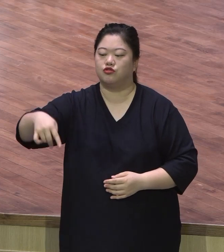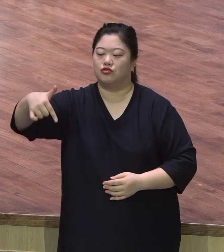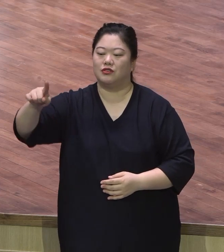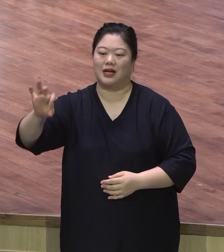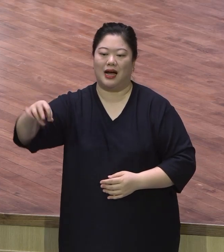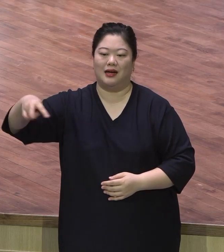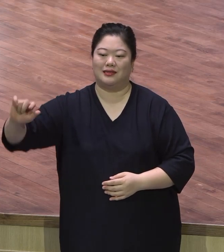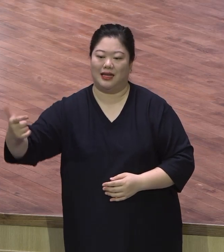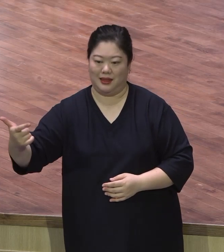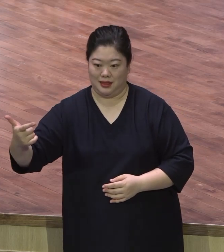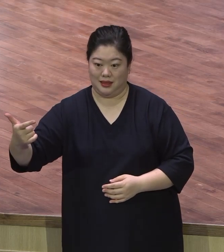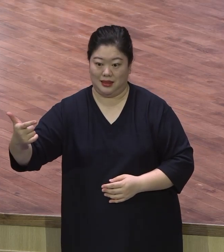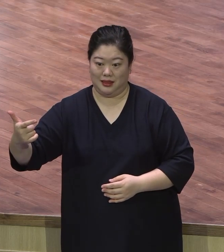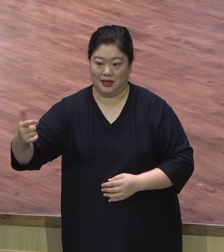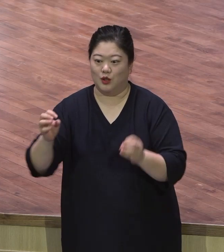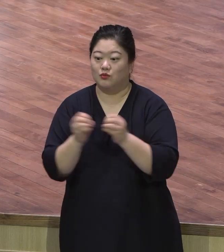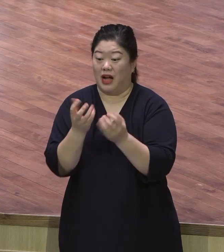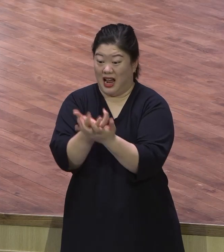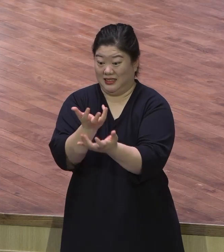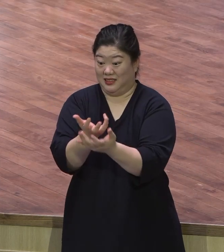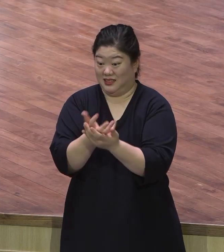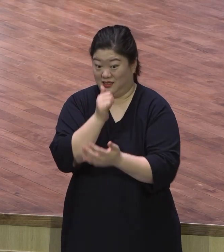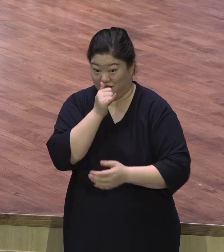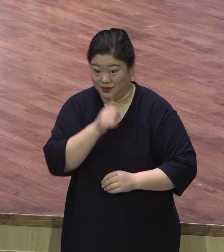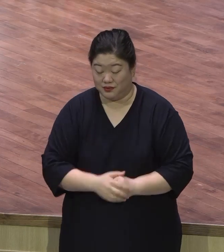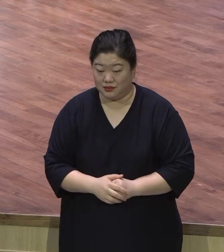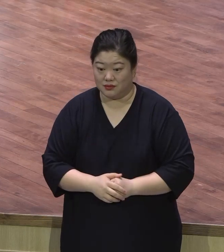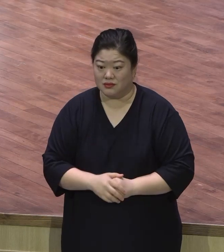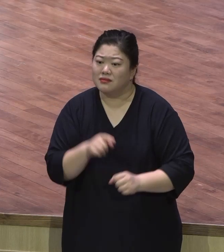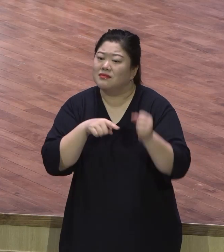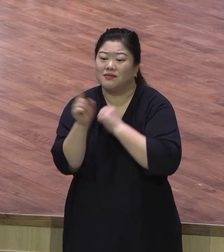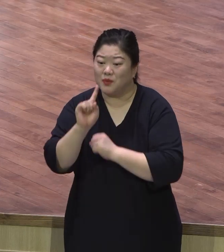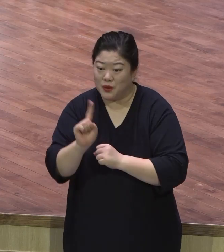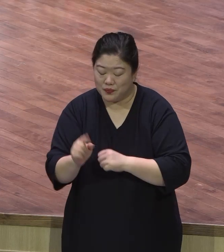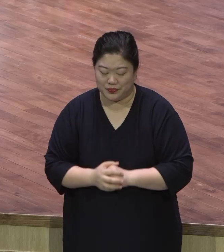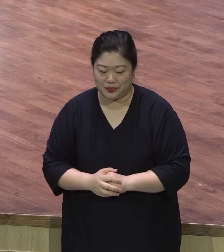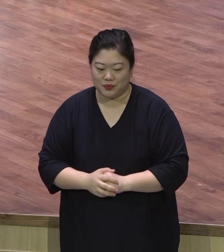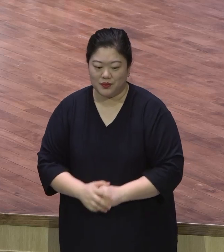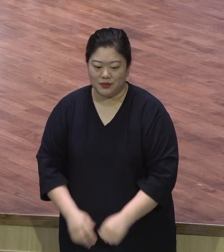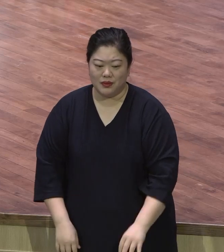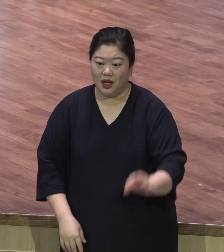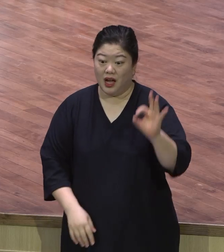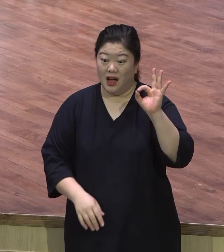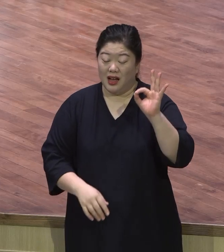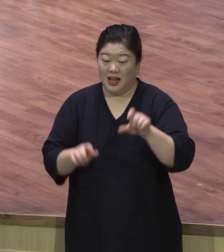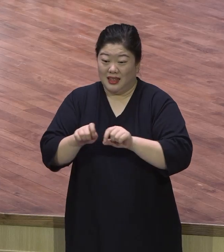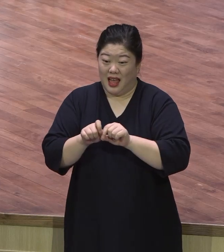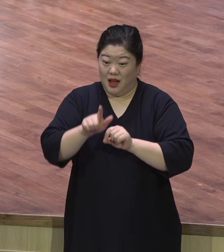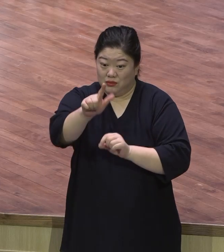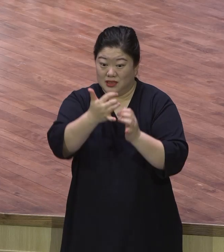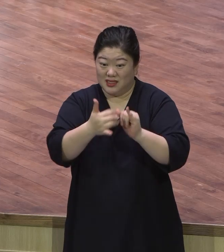그런 말이 있습니다. 이게 무슨 말입니까? 대부분 사람들이 돈에